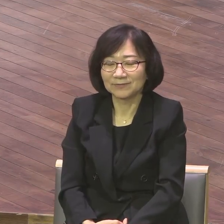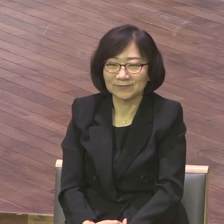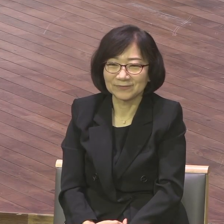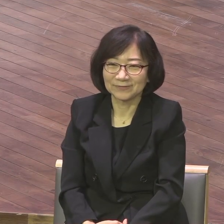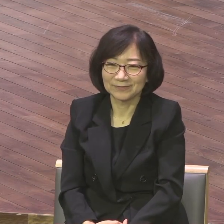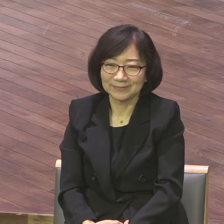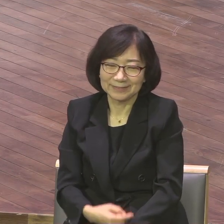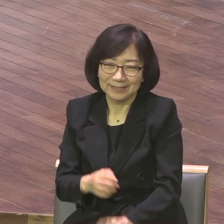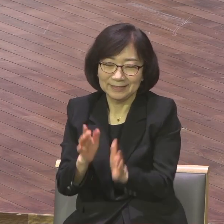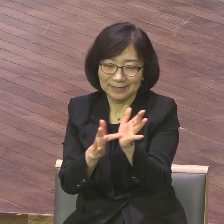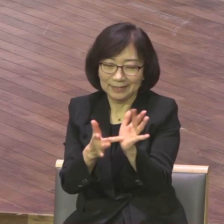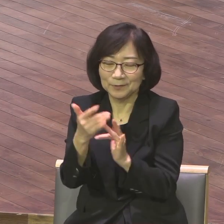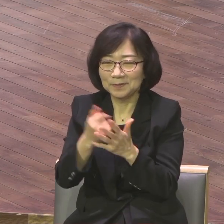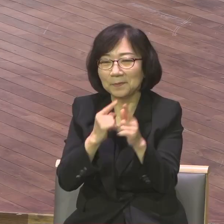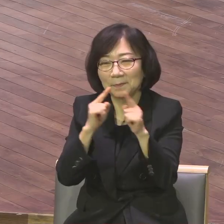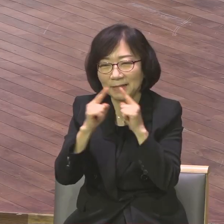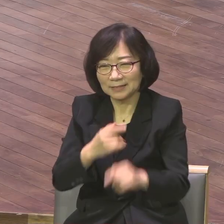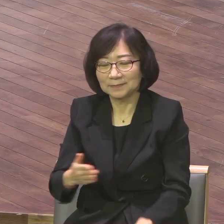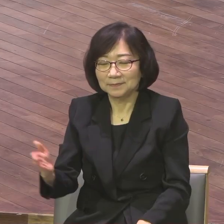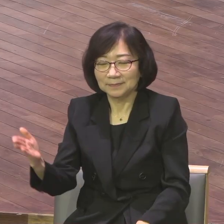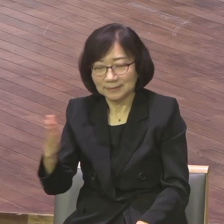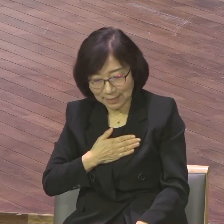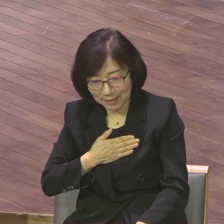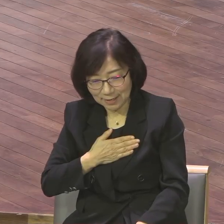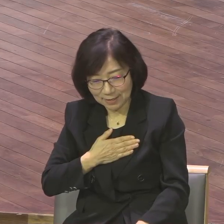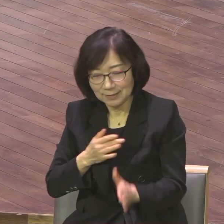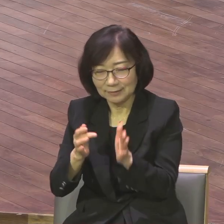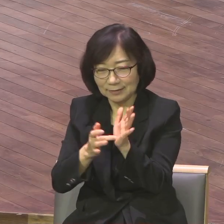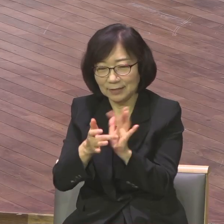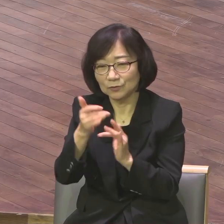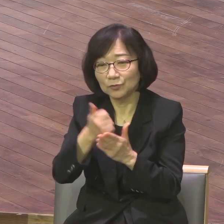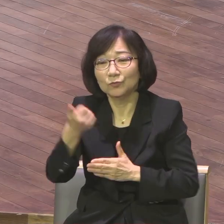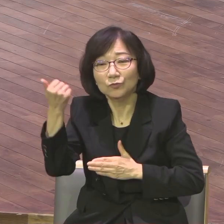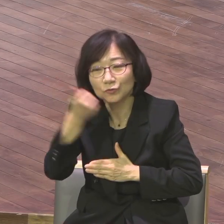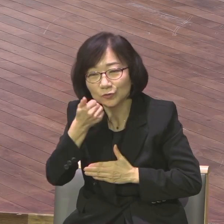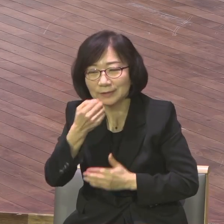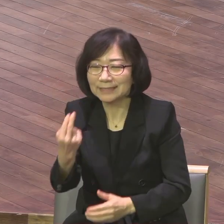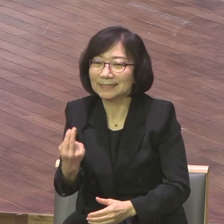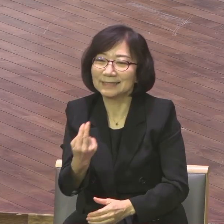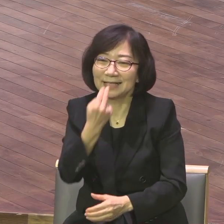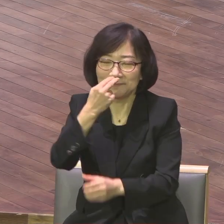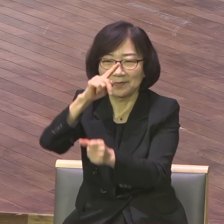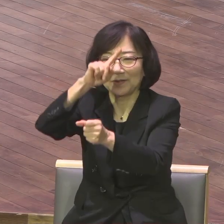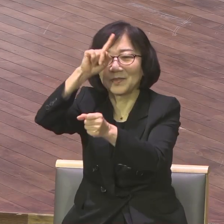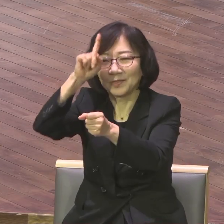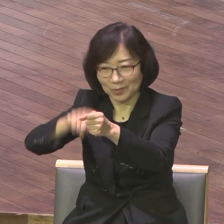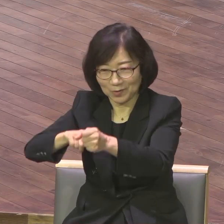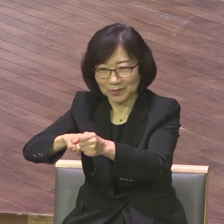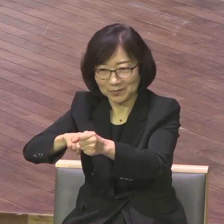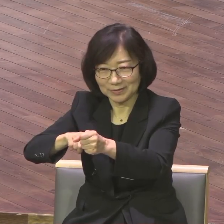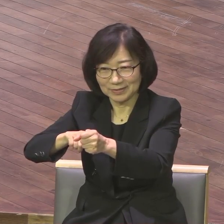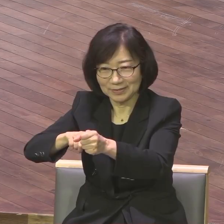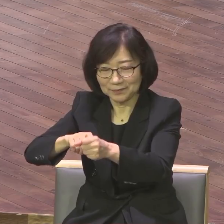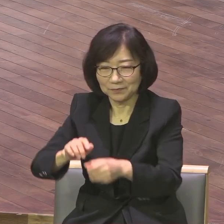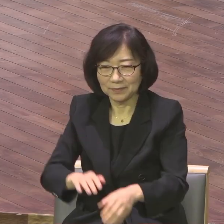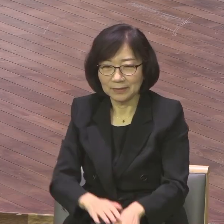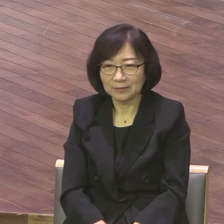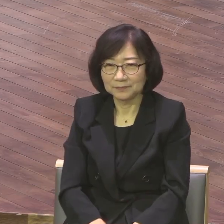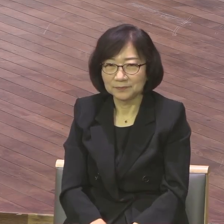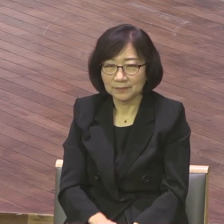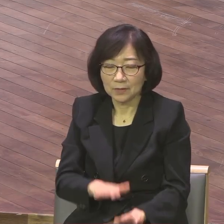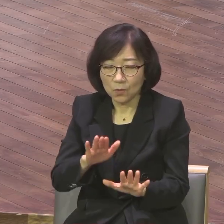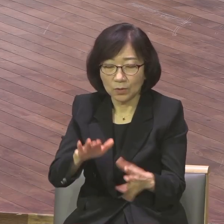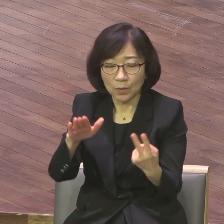나는 생명의 떡이니. 생명의 떡. 사도 요한은 요한복음을 기록하면서